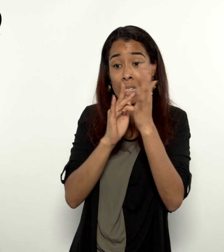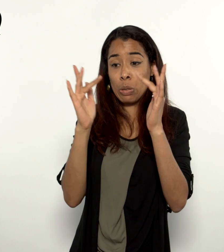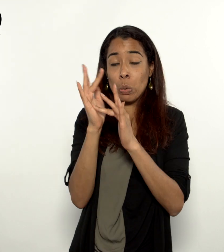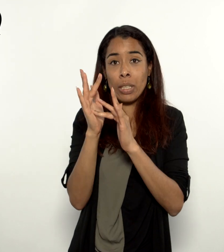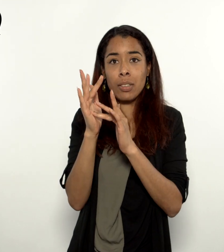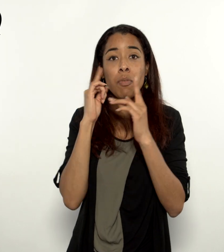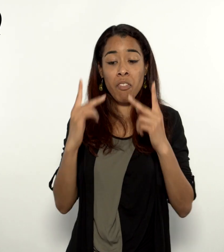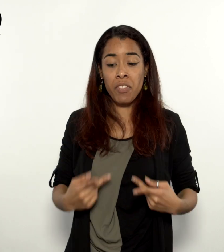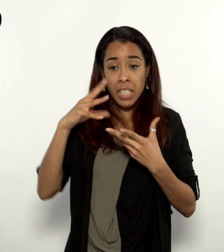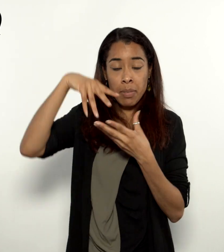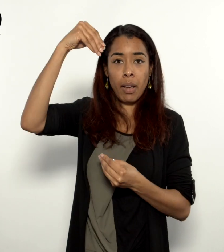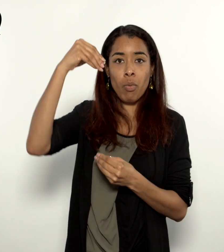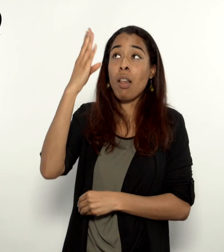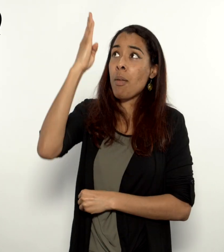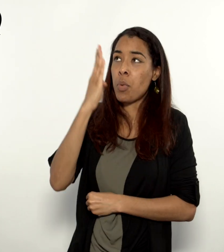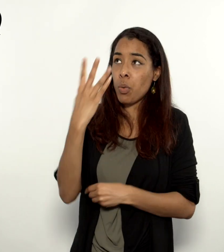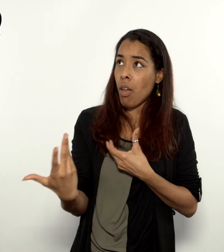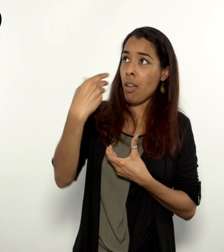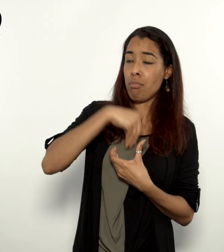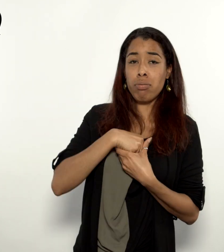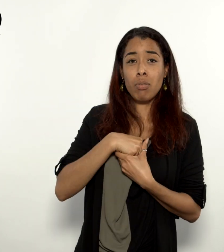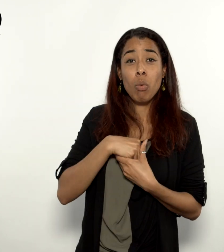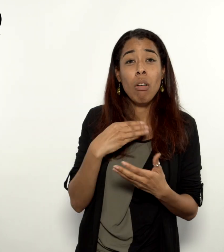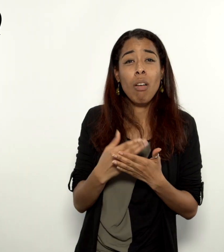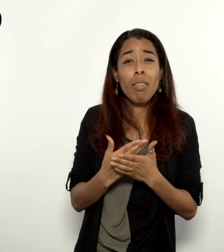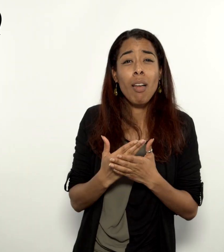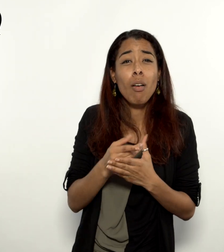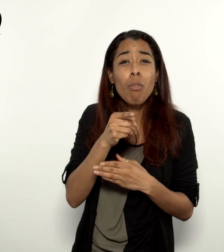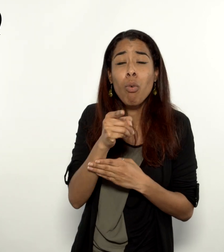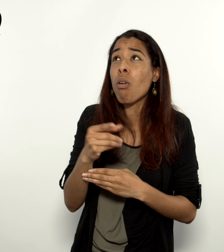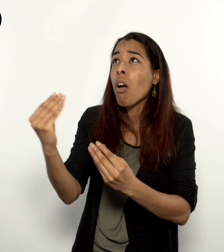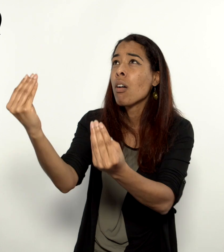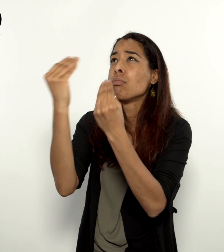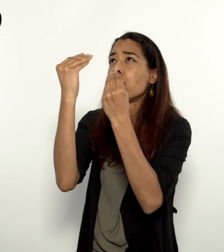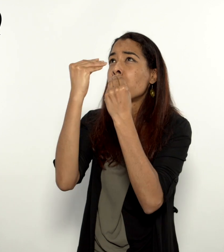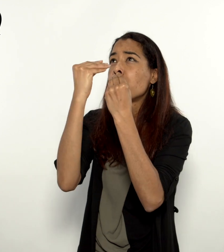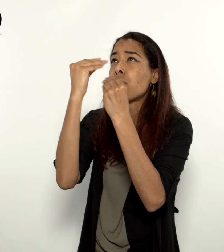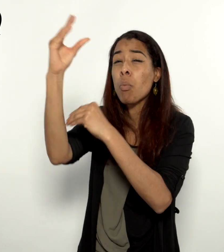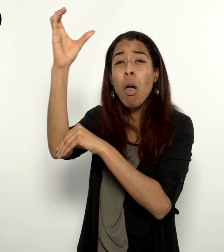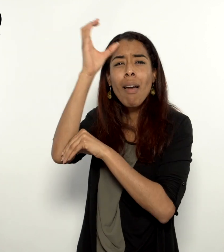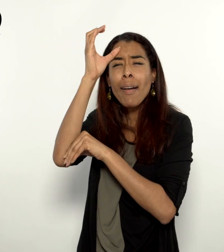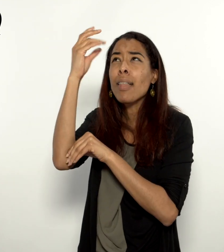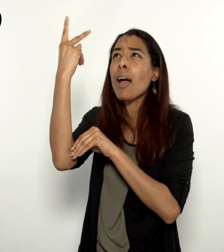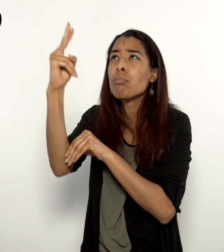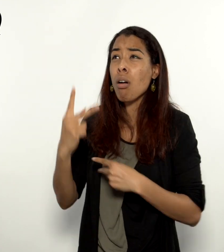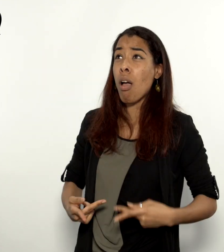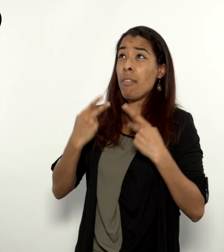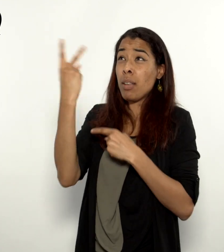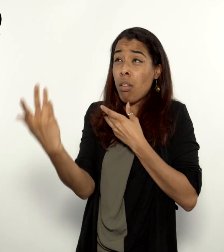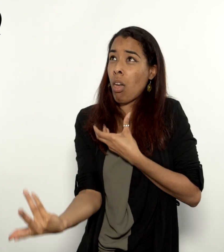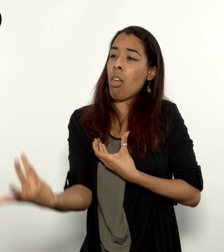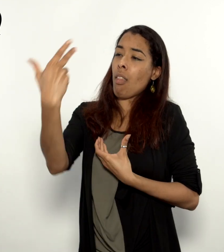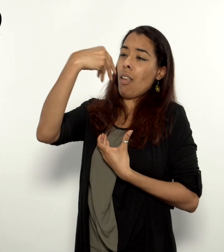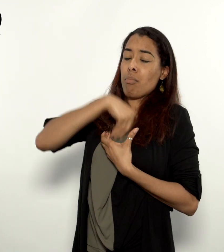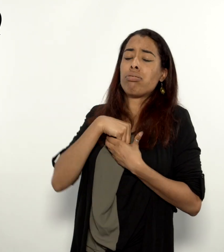est vitale pour votre vie spirituelle. Alors apprenez à le connaître, suivez-le et revêtez-vous de sa personnalité. Reflétez